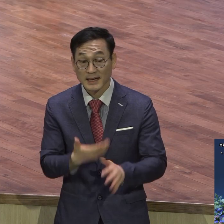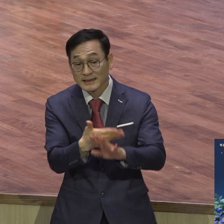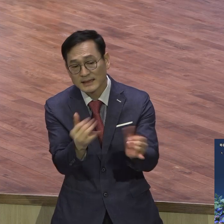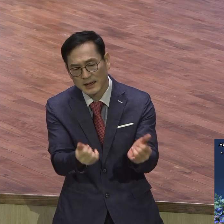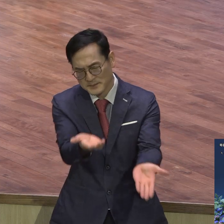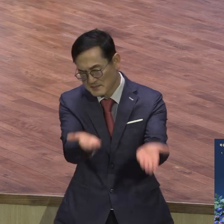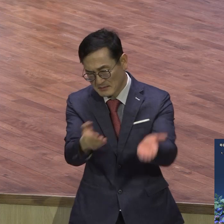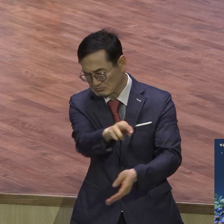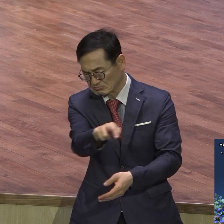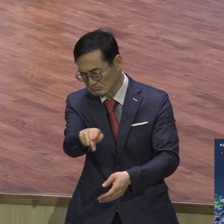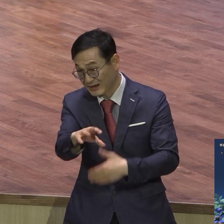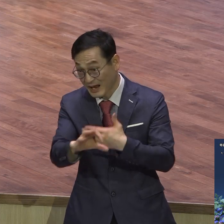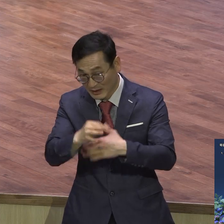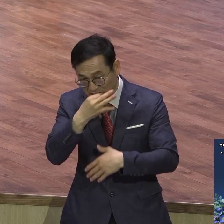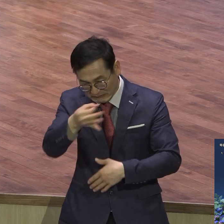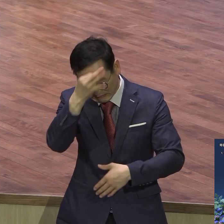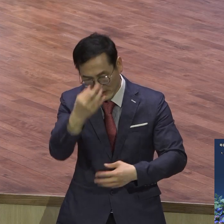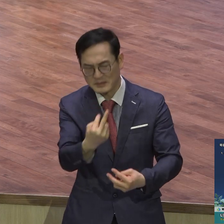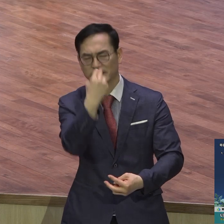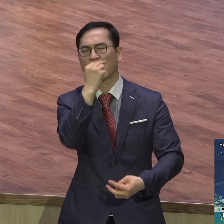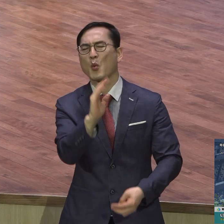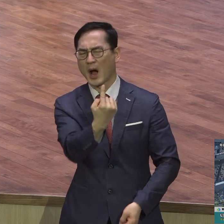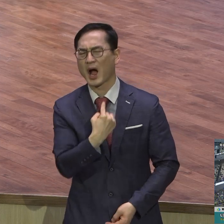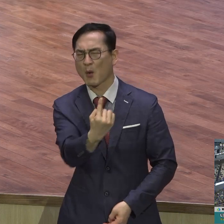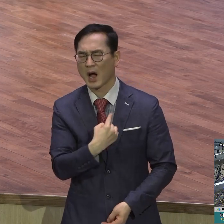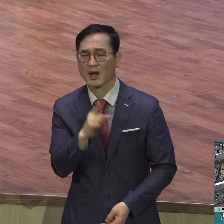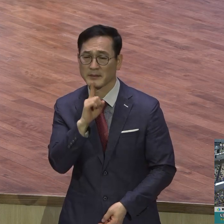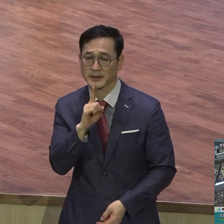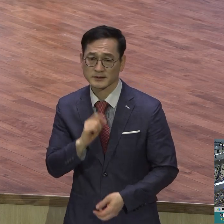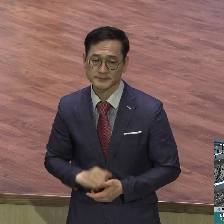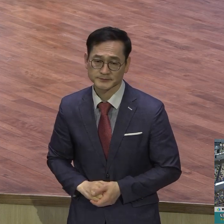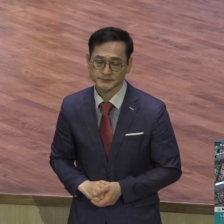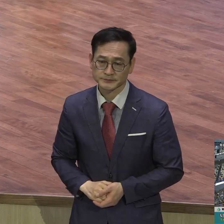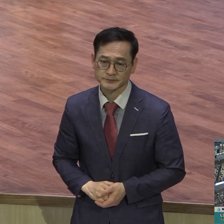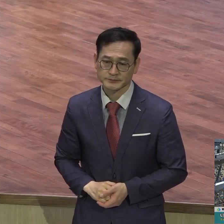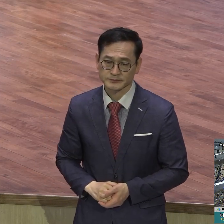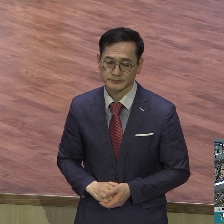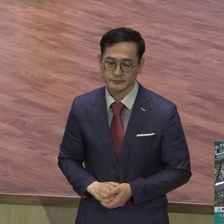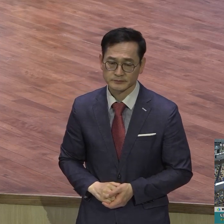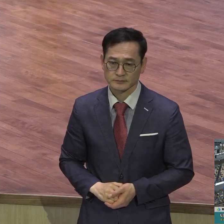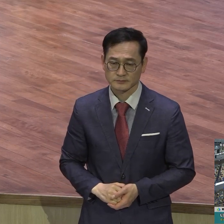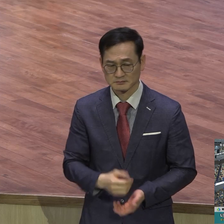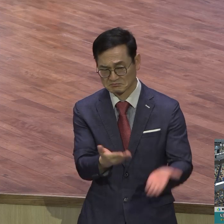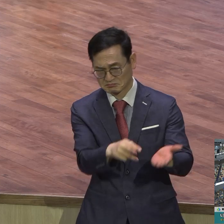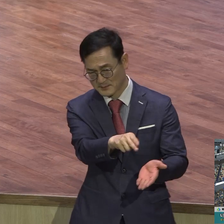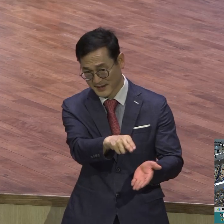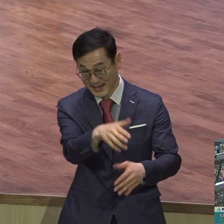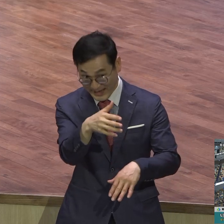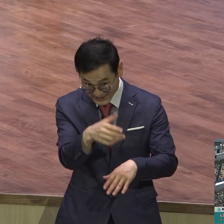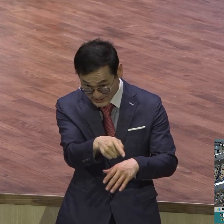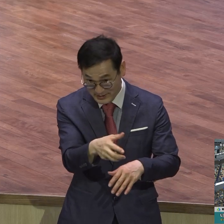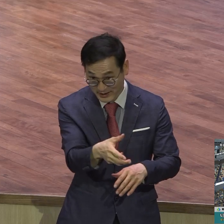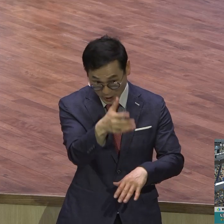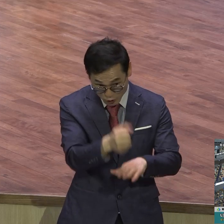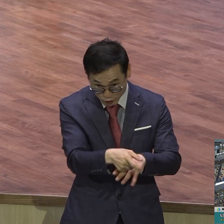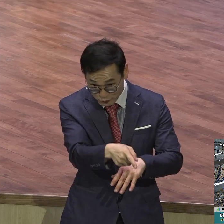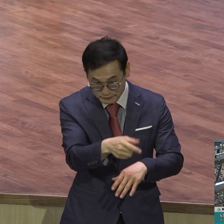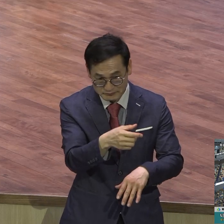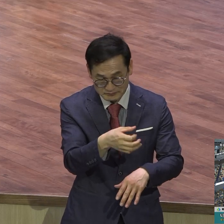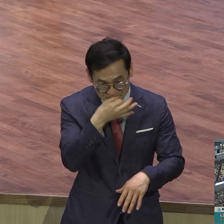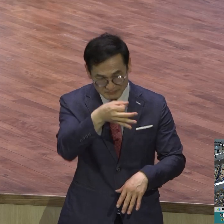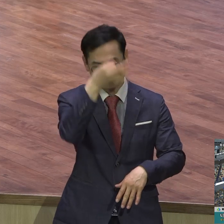지금 말씀하고 계세요 너희가 비판하는 그 비판으로 너희가 비판을 받을 것이 너희가 헤아려는 그 헤아려는 너희가